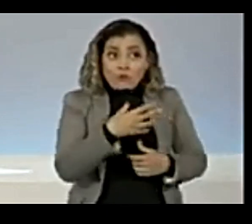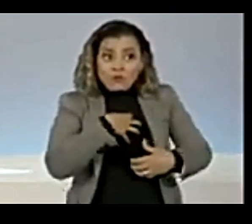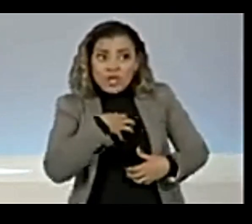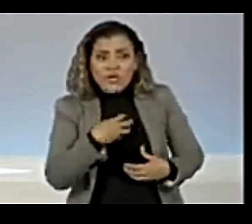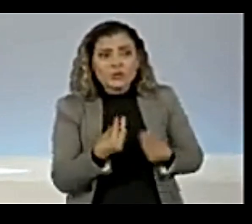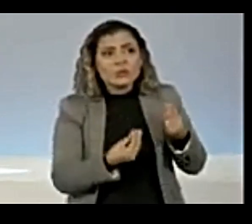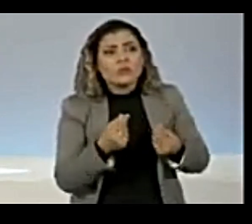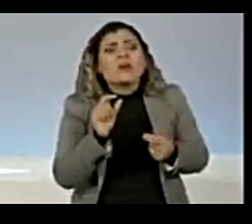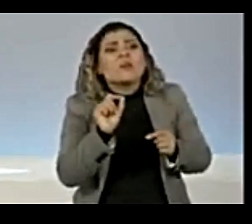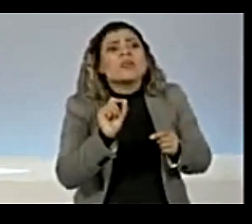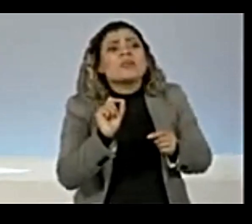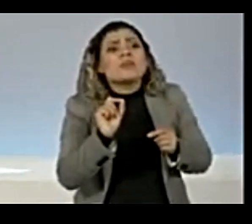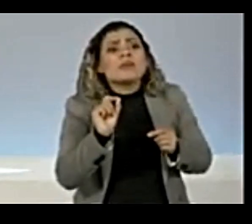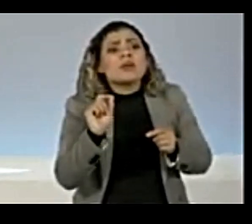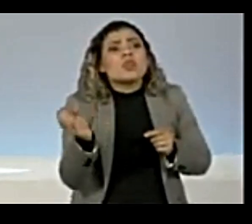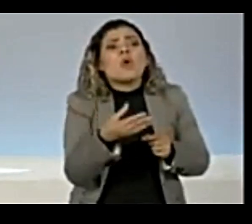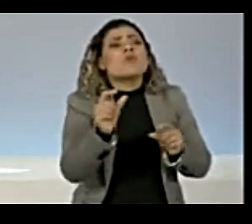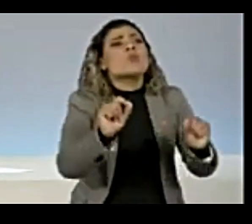outra coisa?